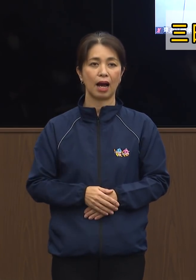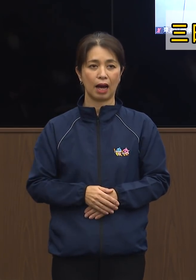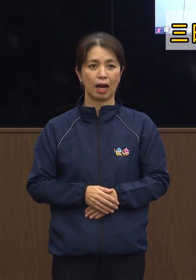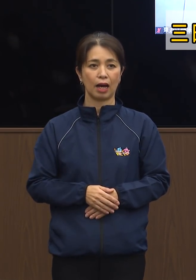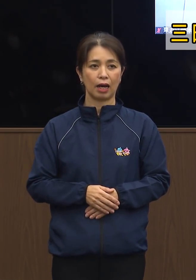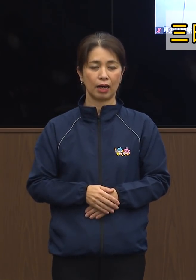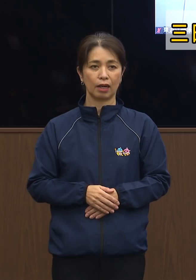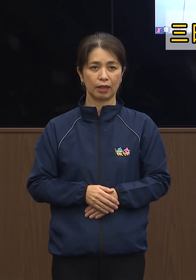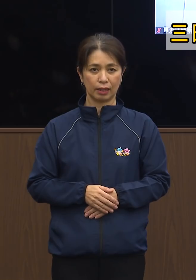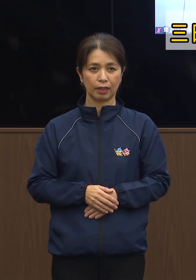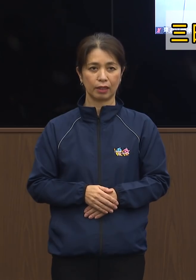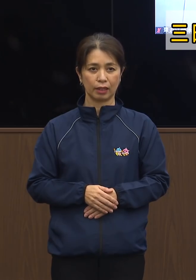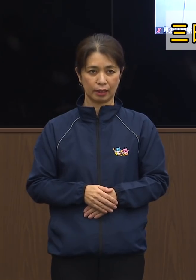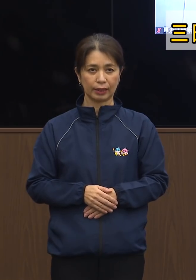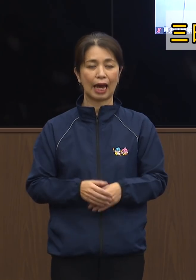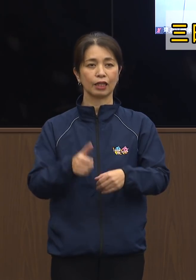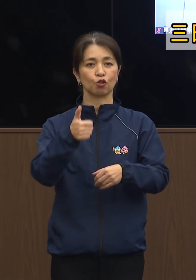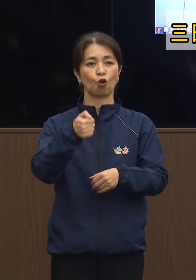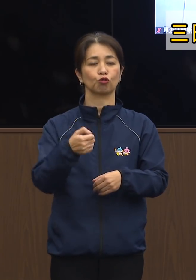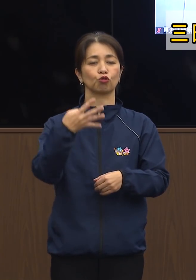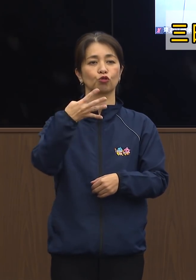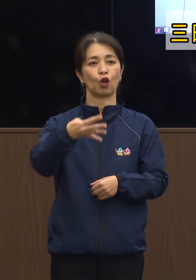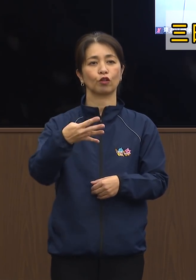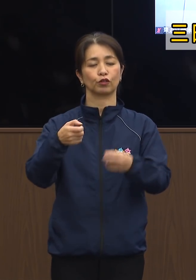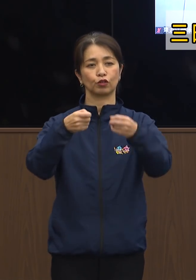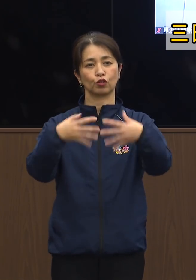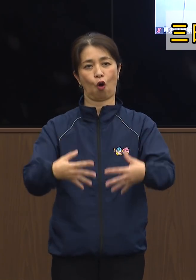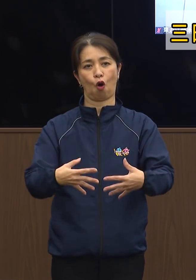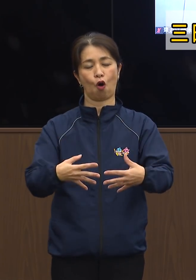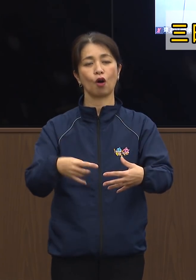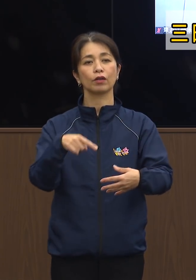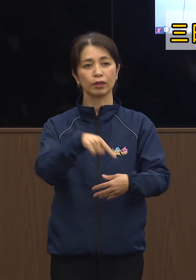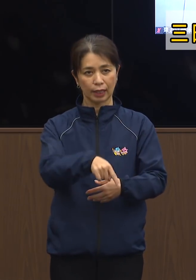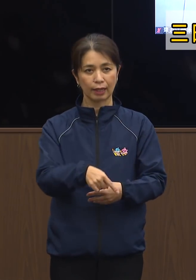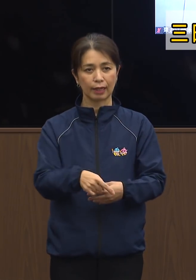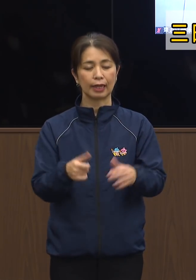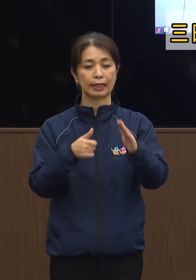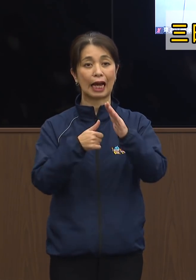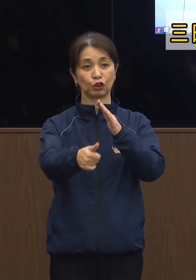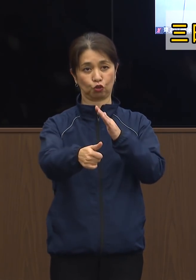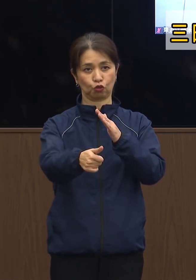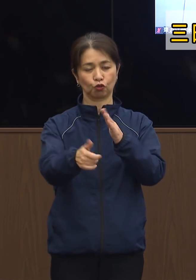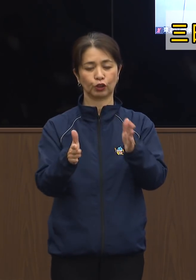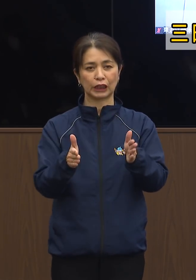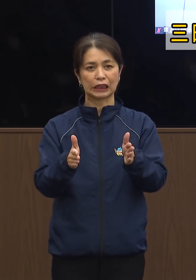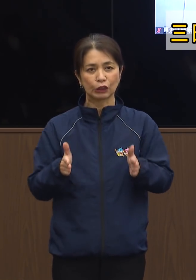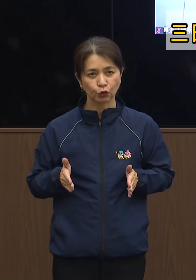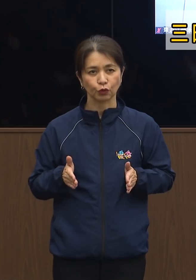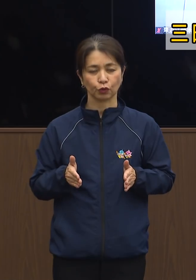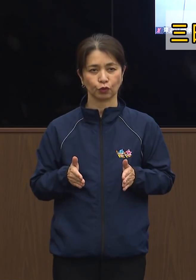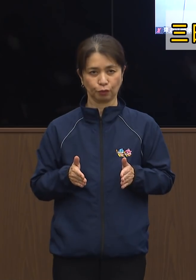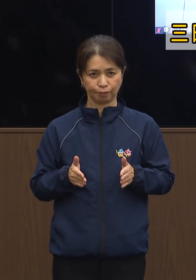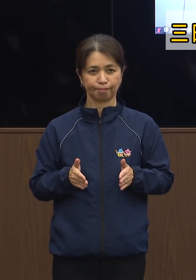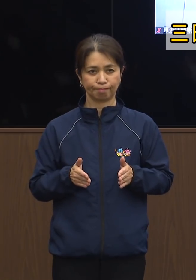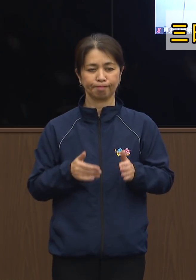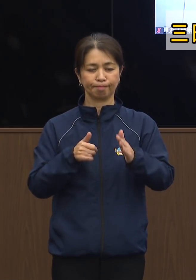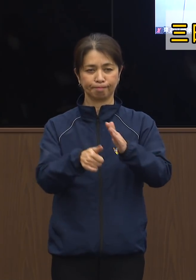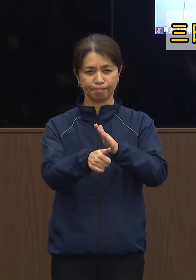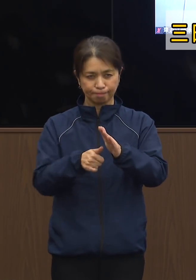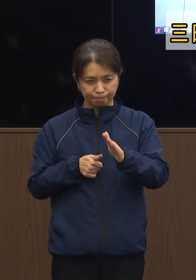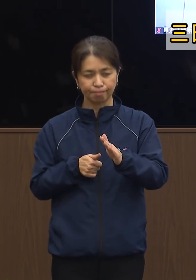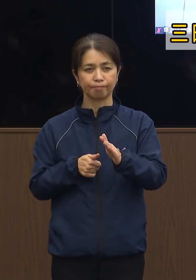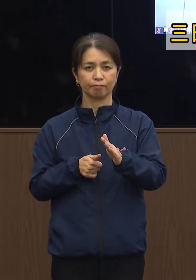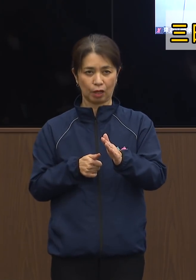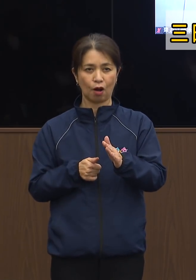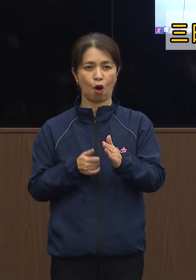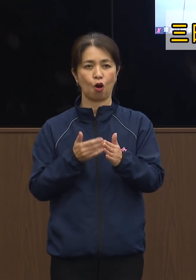措法第45条1項に基づきまして、外出自粛の協力を要請い